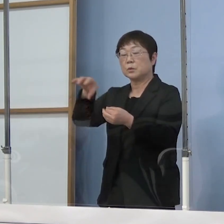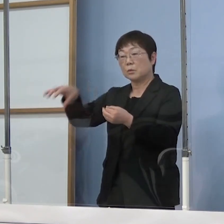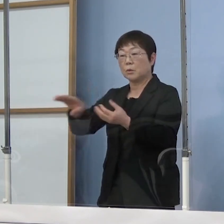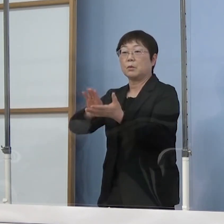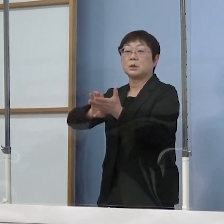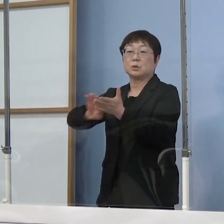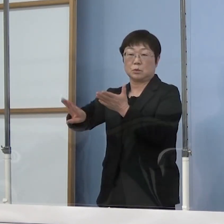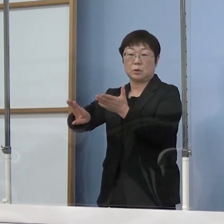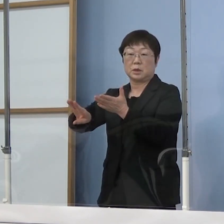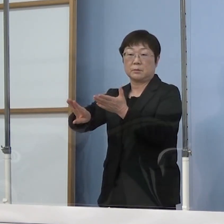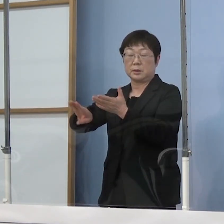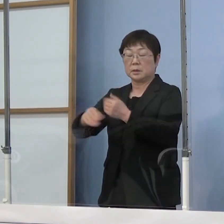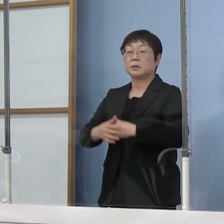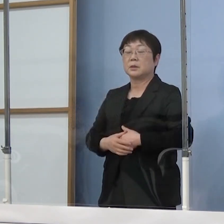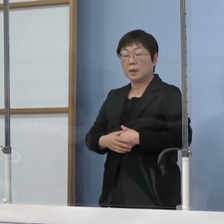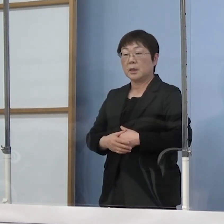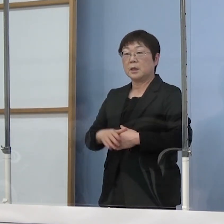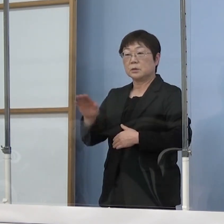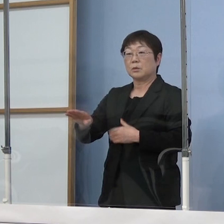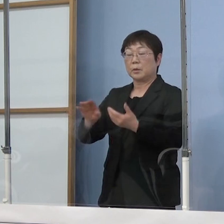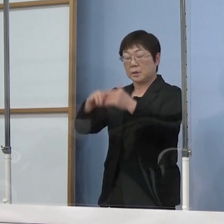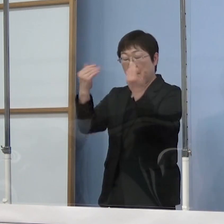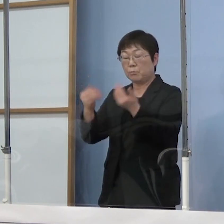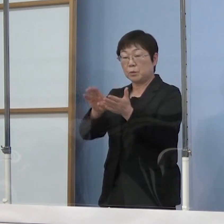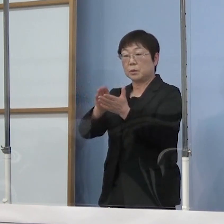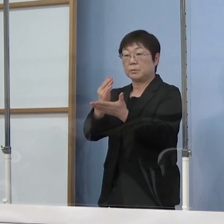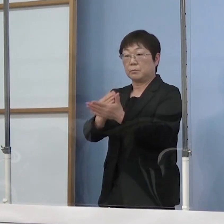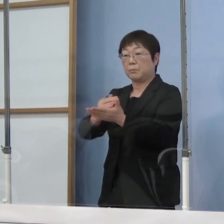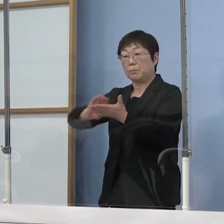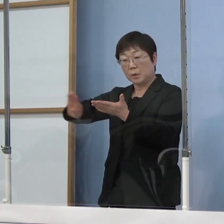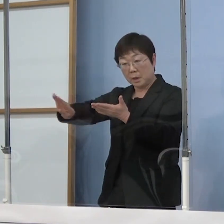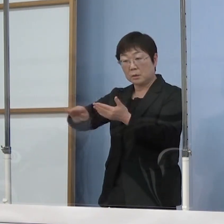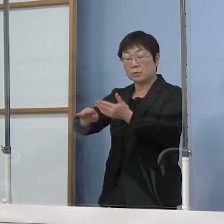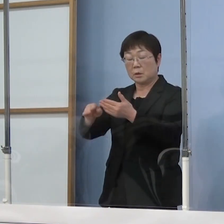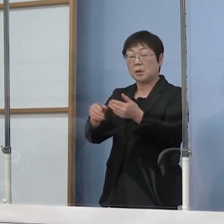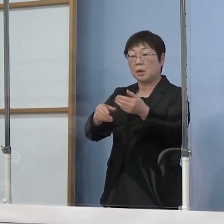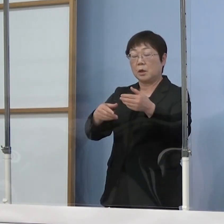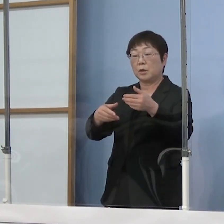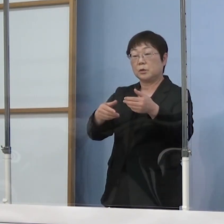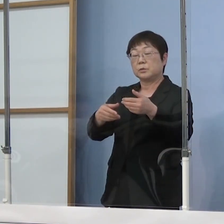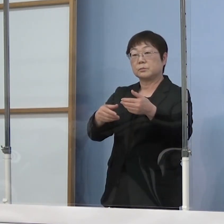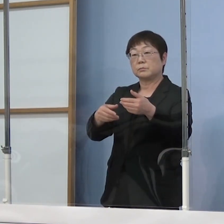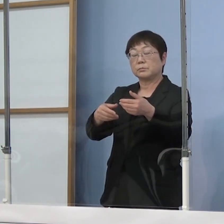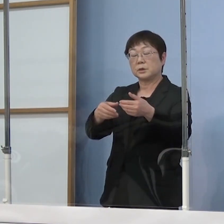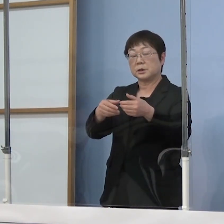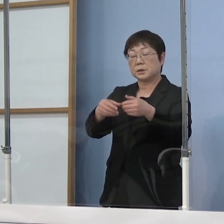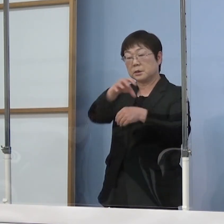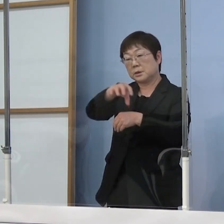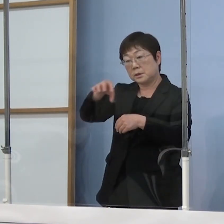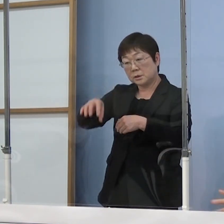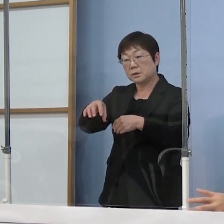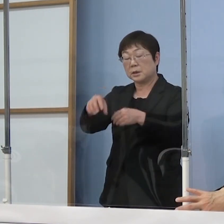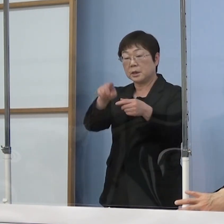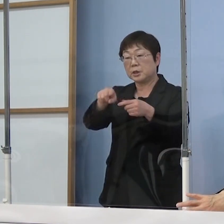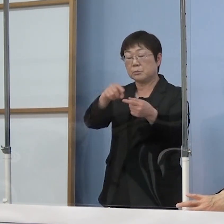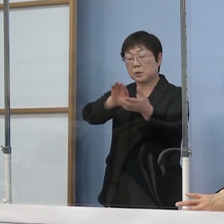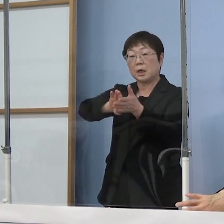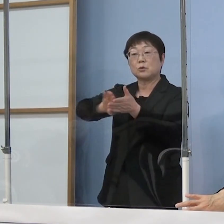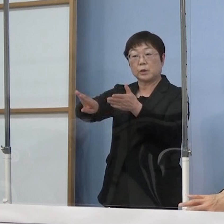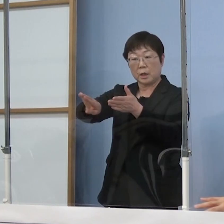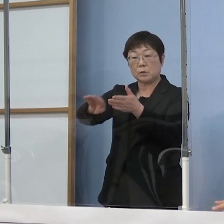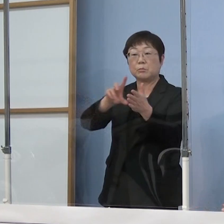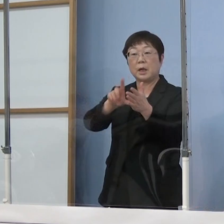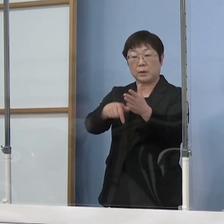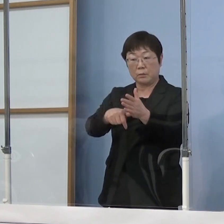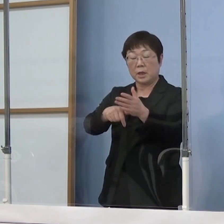ただく、それで丸ごと抜けるものと、ある施設の中で複数入っていてそのうちの一部が抜ける場